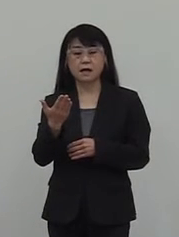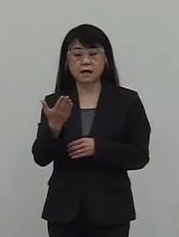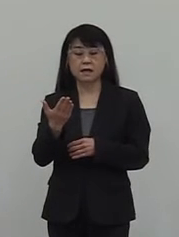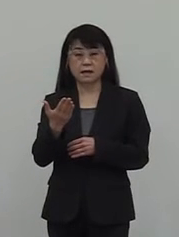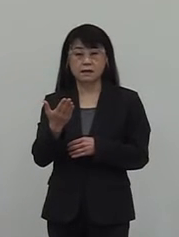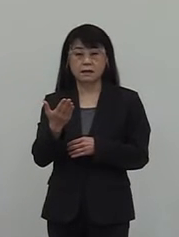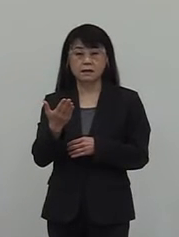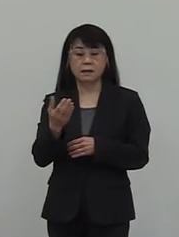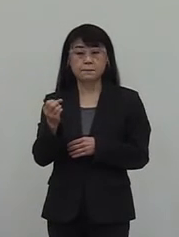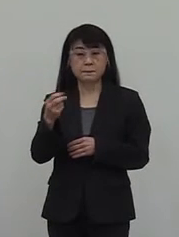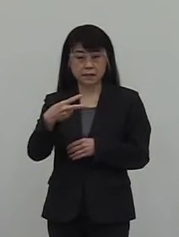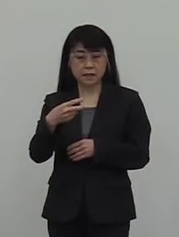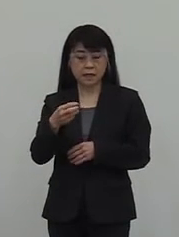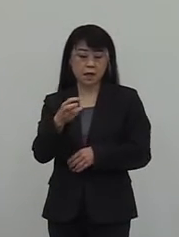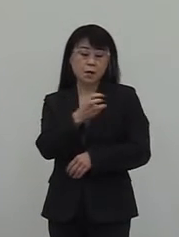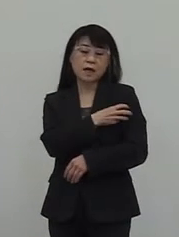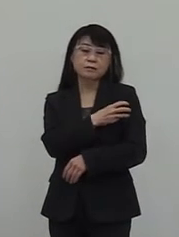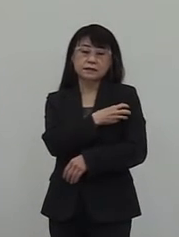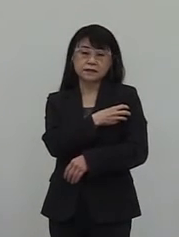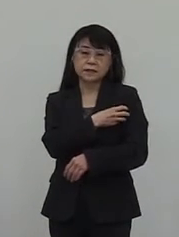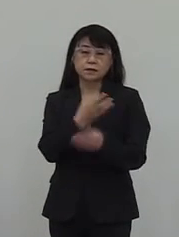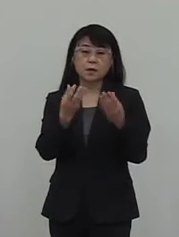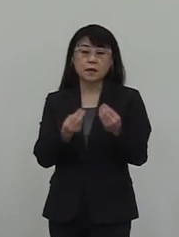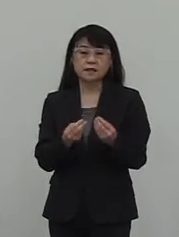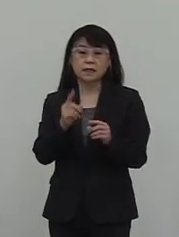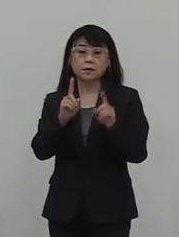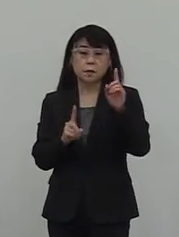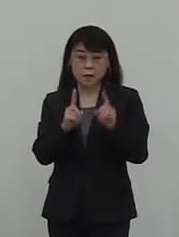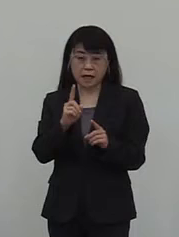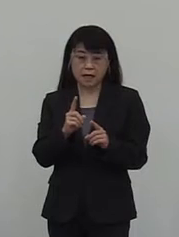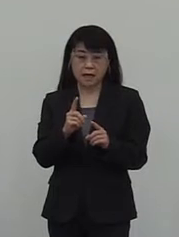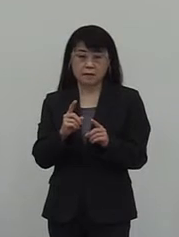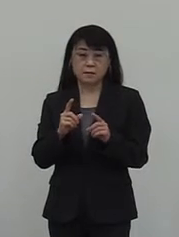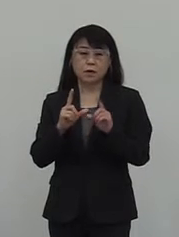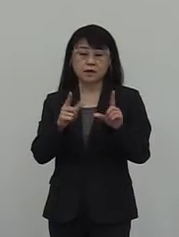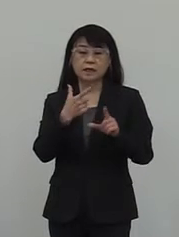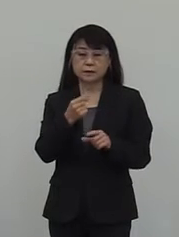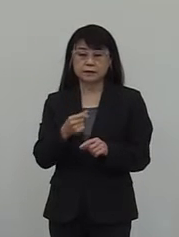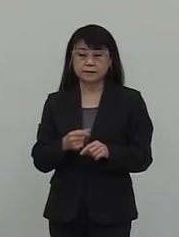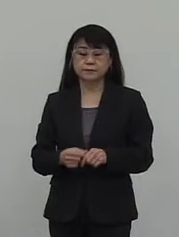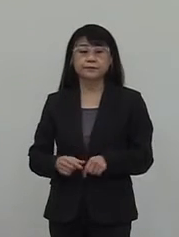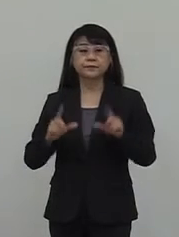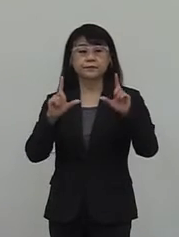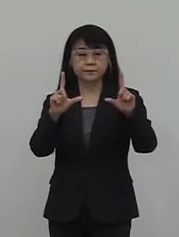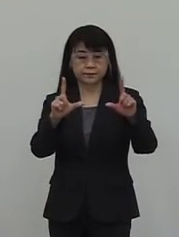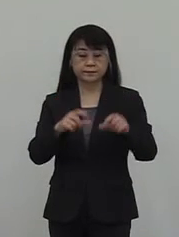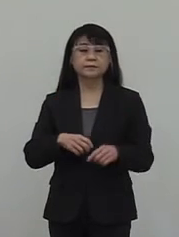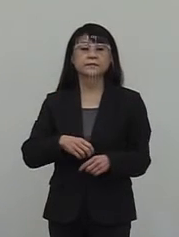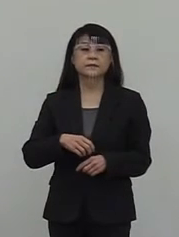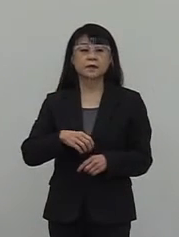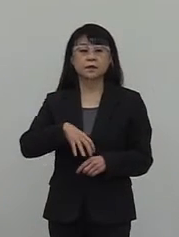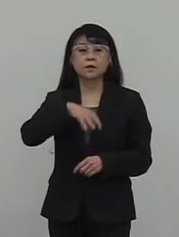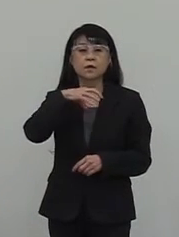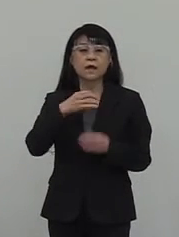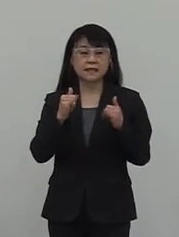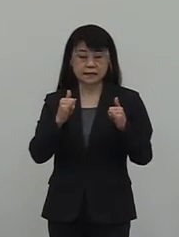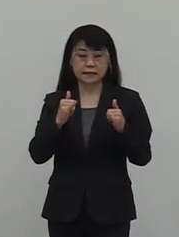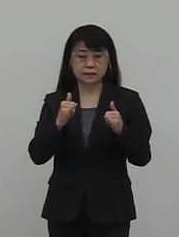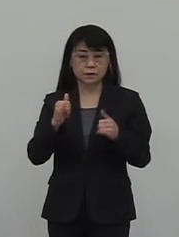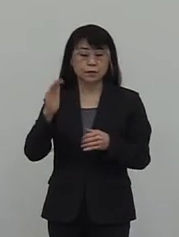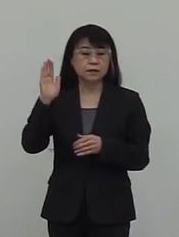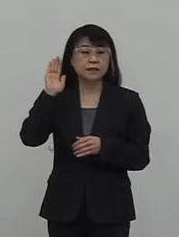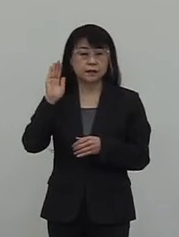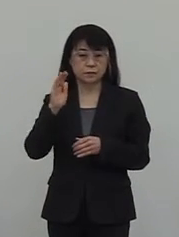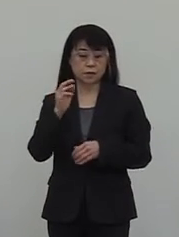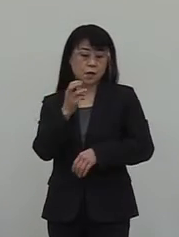か、でワクチン接種も分からないで教えていただければお願いします。 まず高齢の方だったと聞いております。ワクチン接種につい